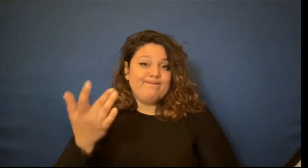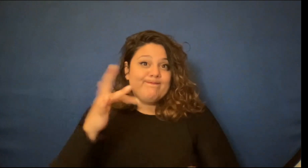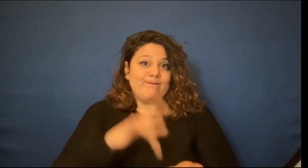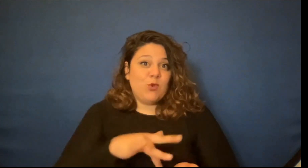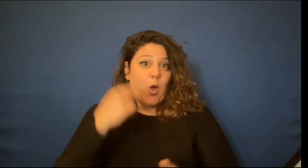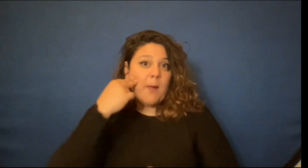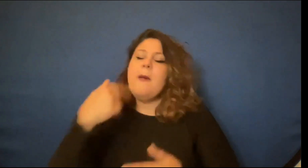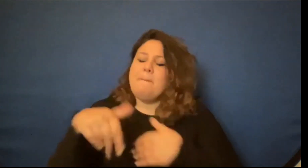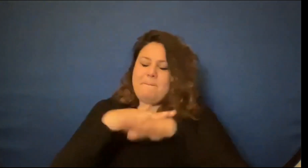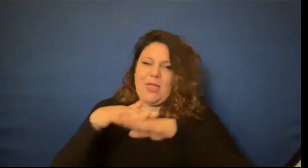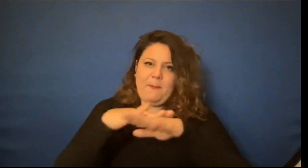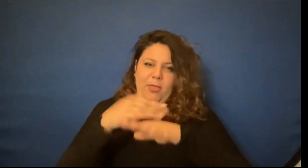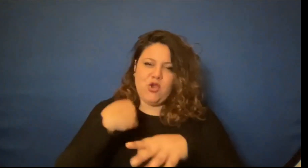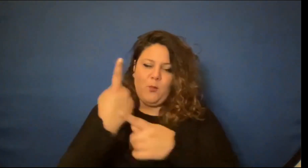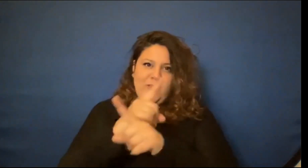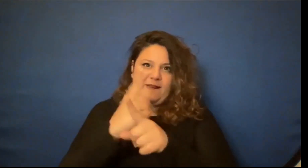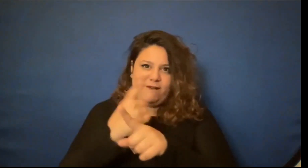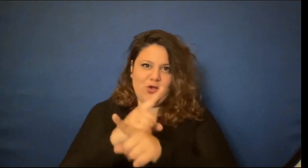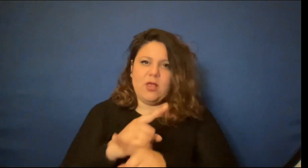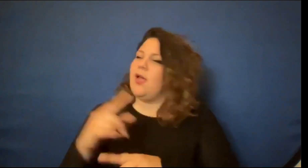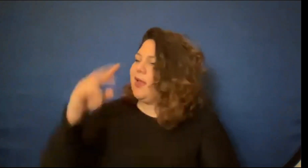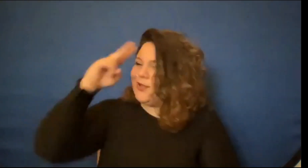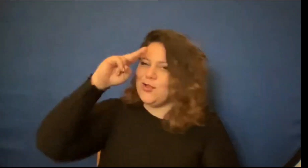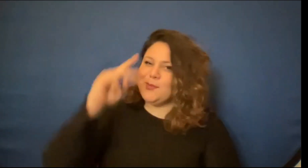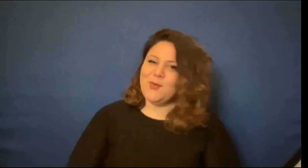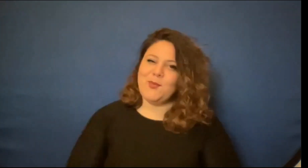perdona, que estoy nerviosa. No te preocupes.